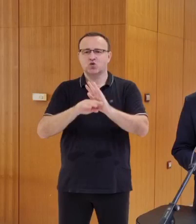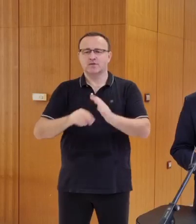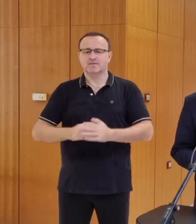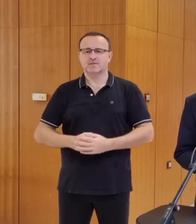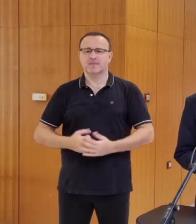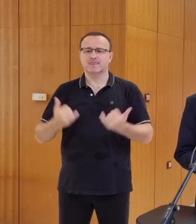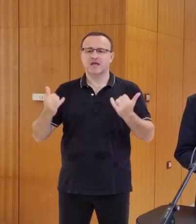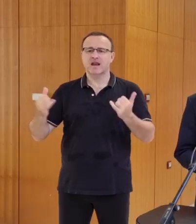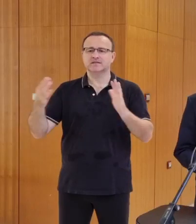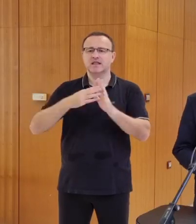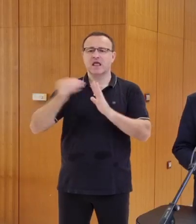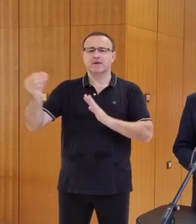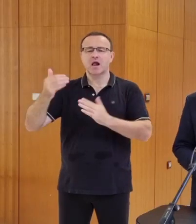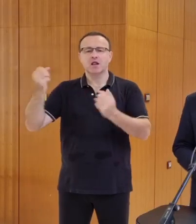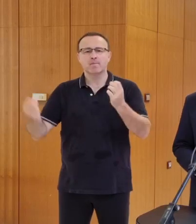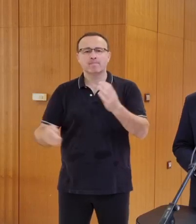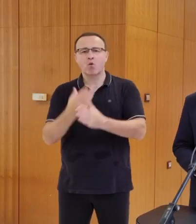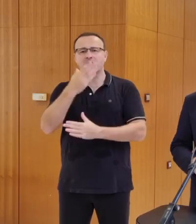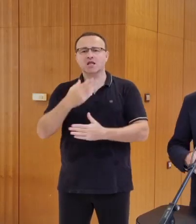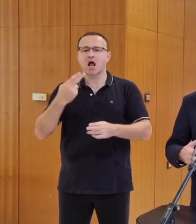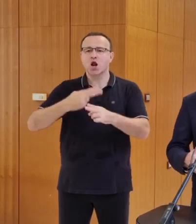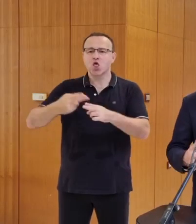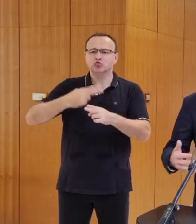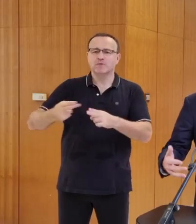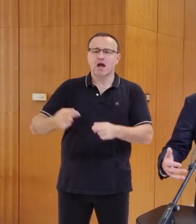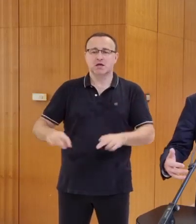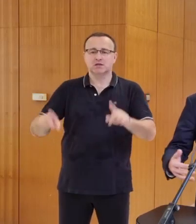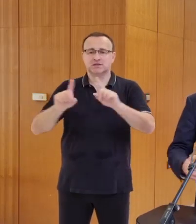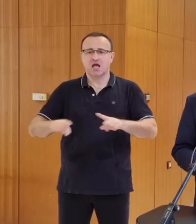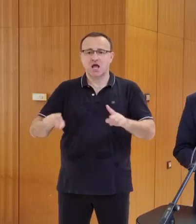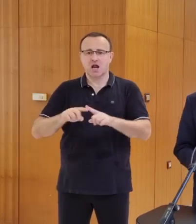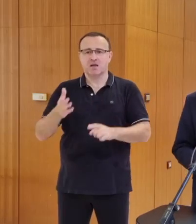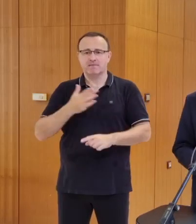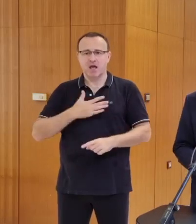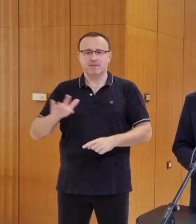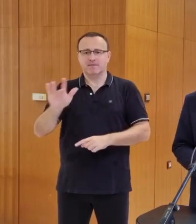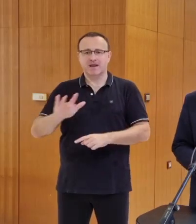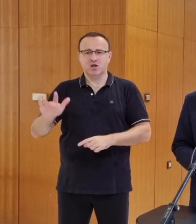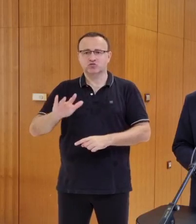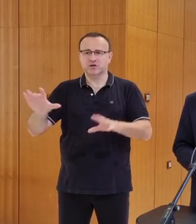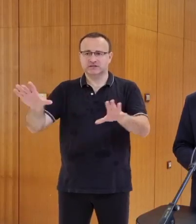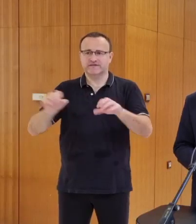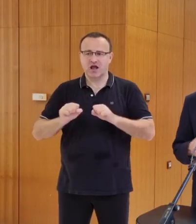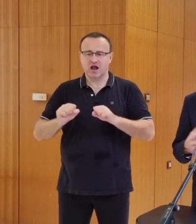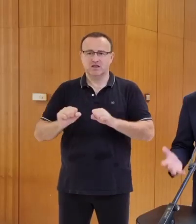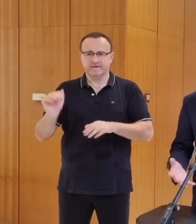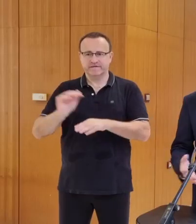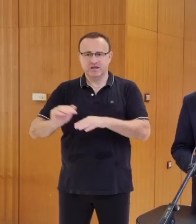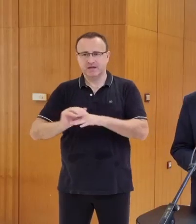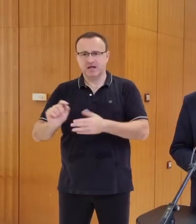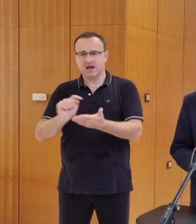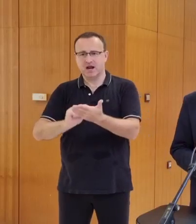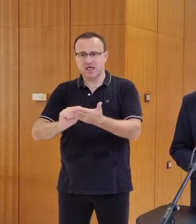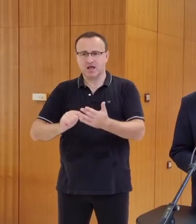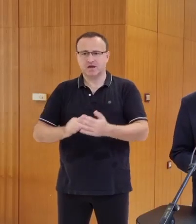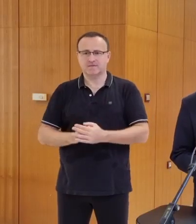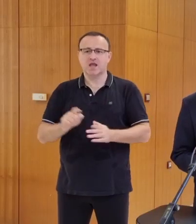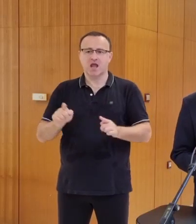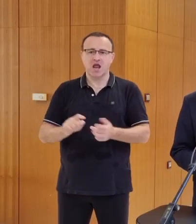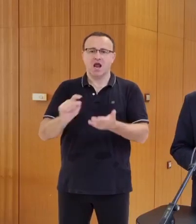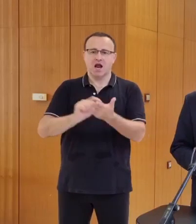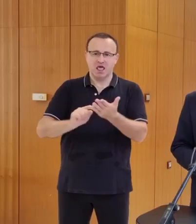Momentálne napríklad na inovatívnej liečbe je ešte stále dostatočný priestor na schvaľovanie, napríklad aj liekov, ktoré idú